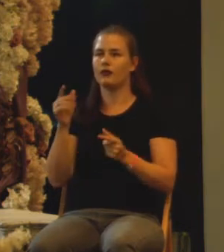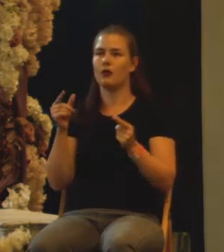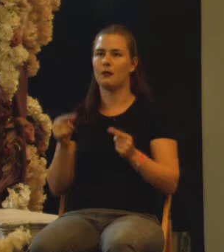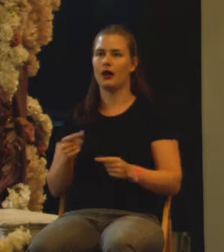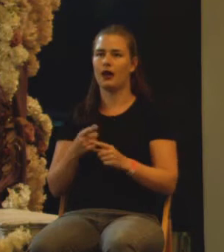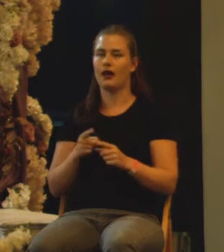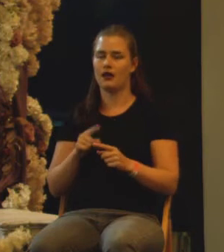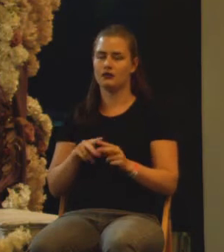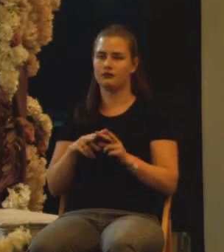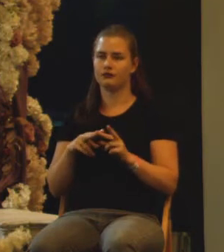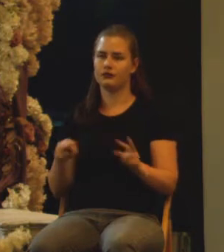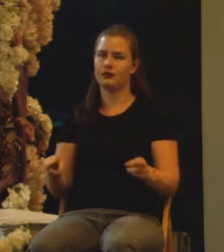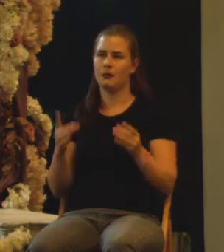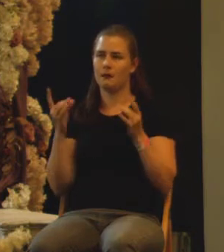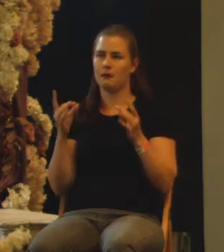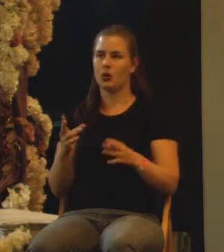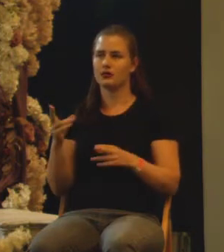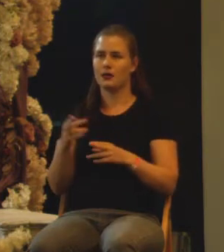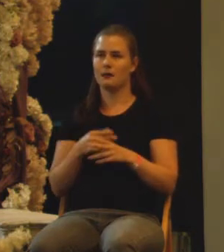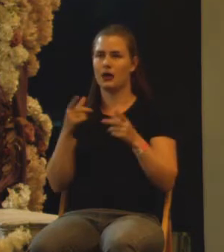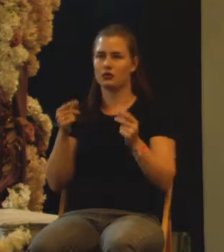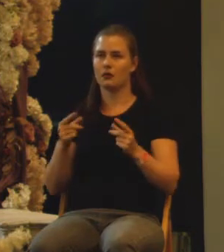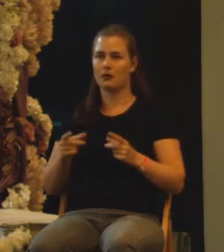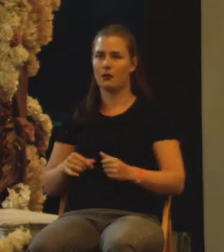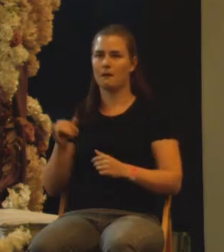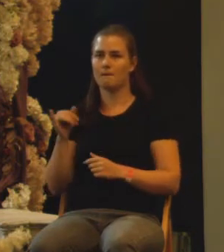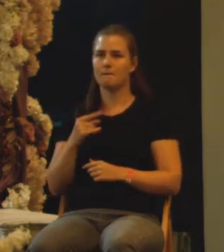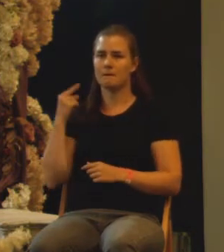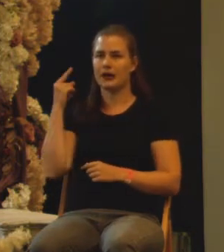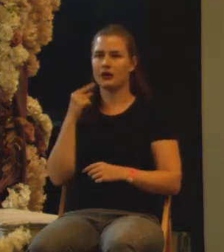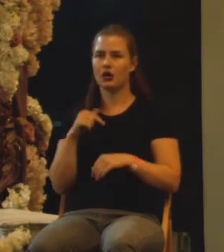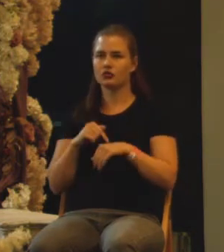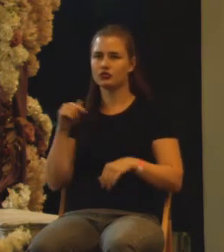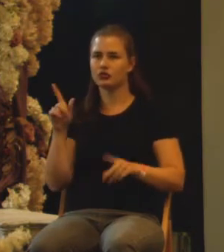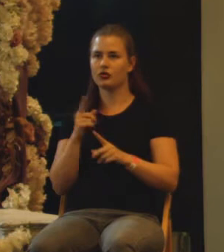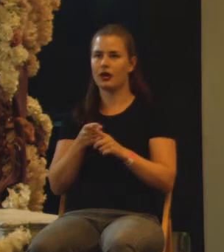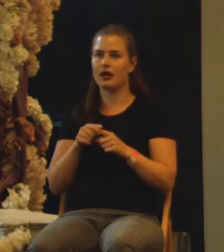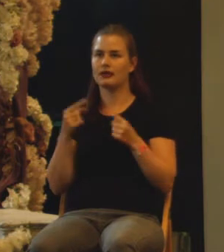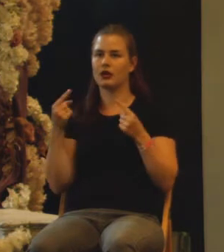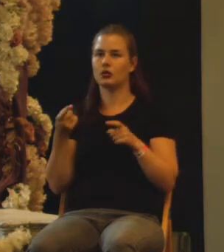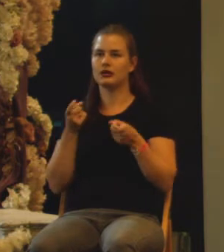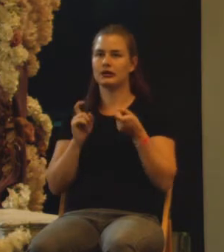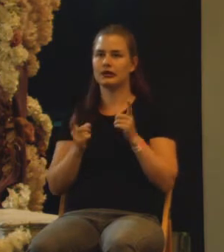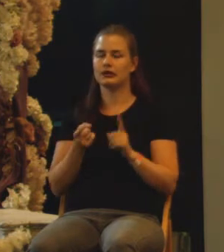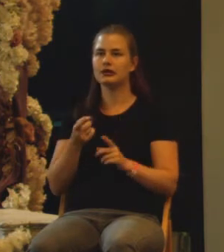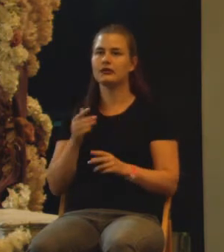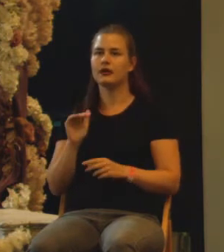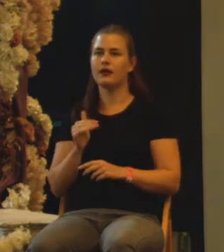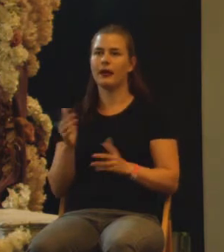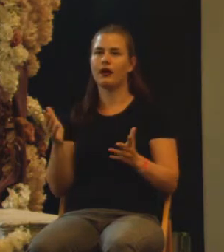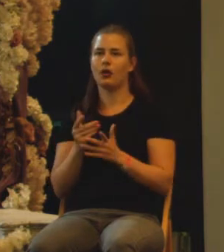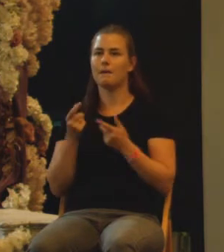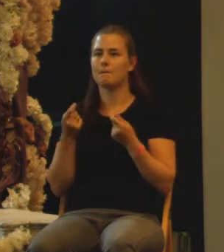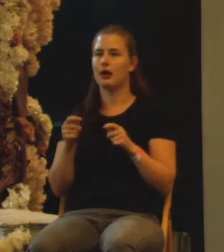то же самое. Просто оно без упаковки, и психологически нам кажется, что это другое. Действительно, фермерское мясо, которое